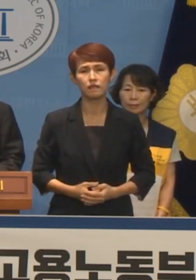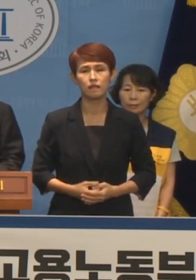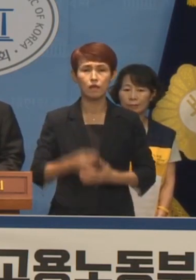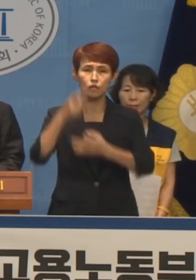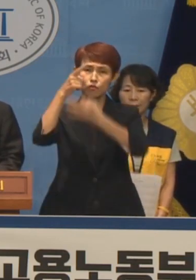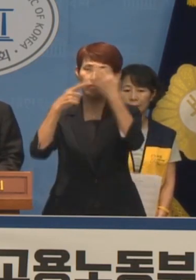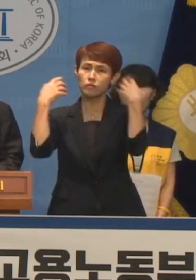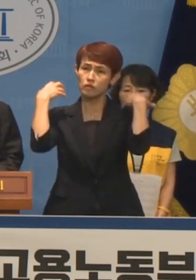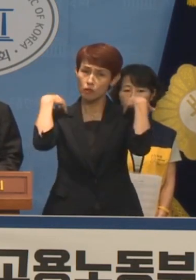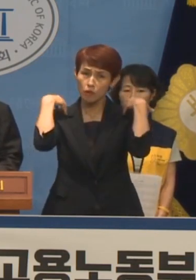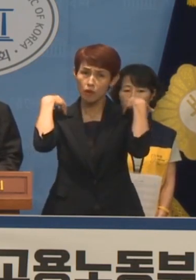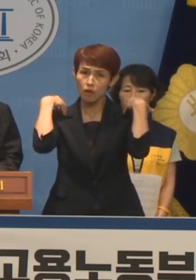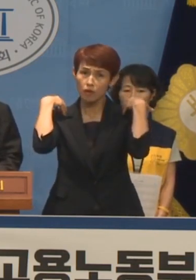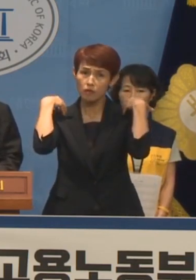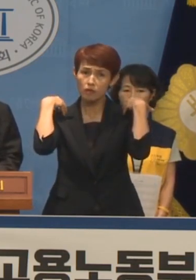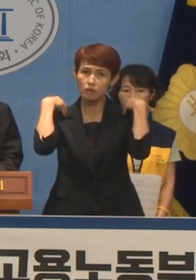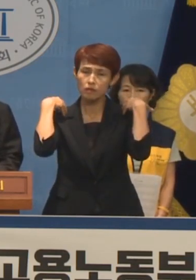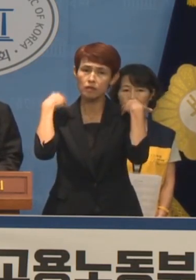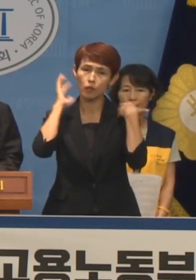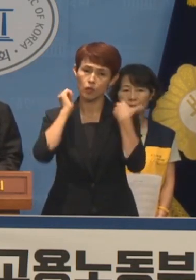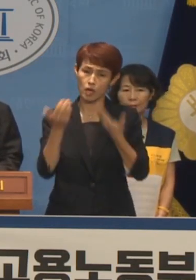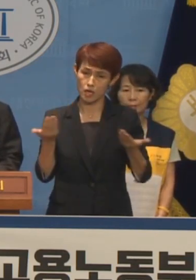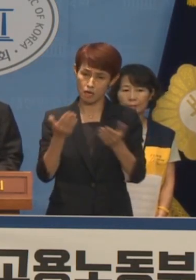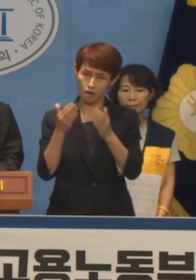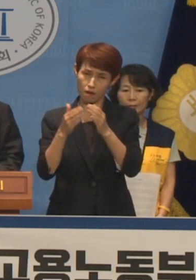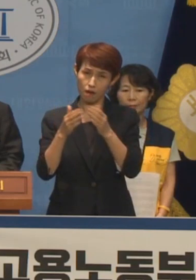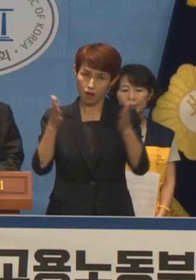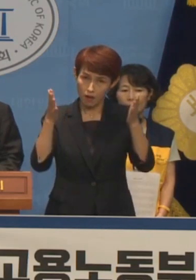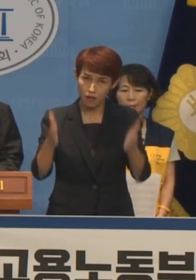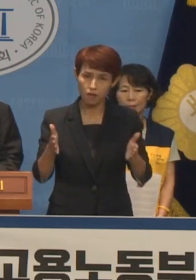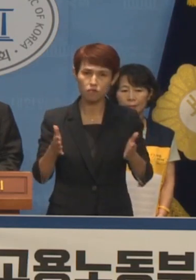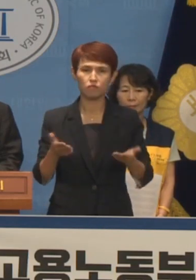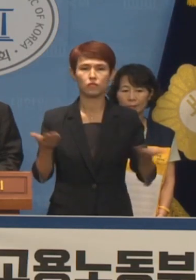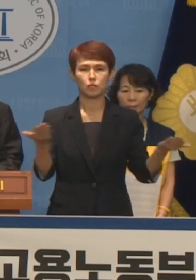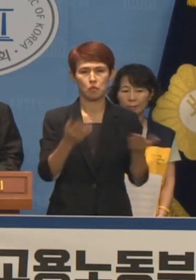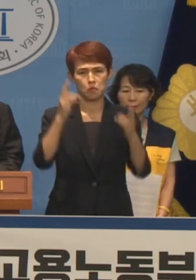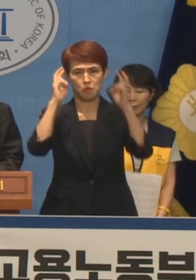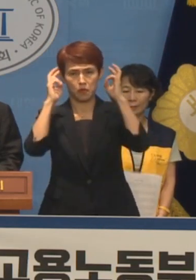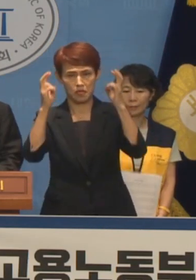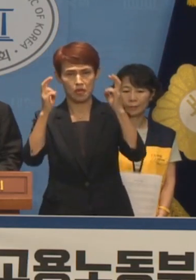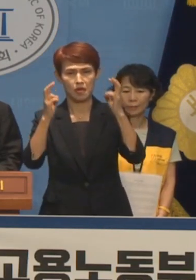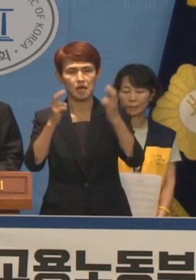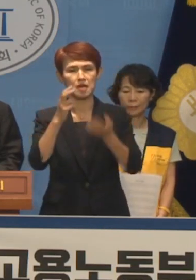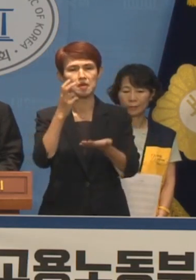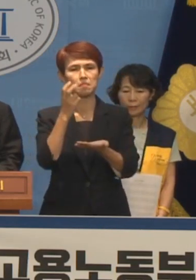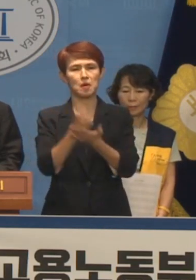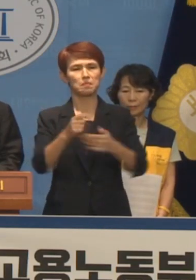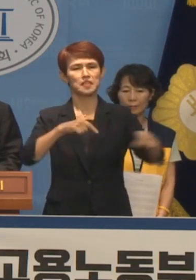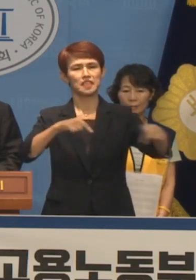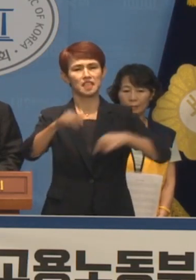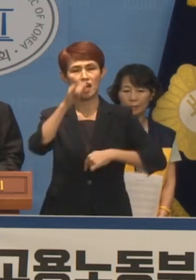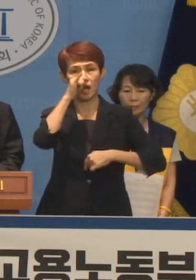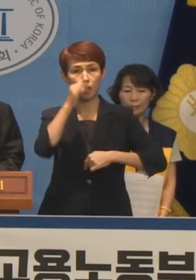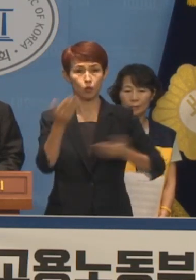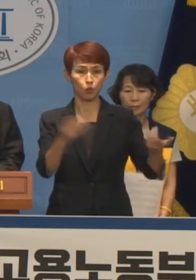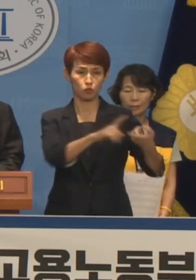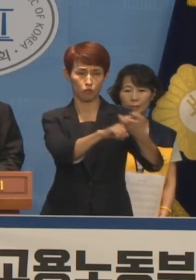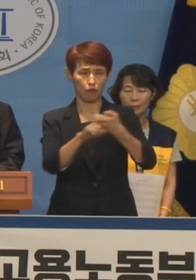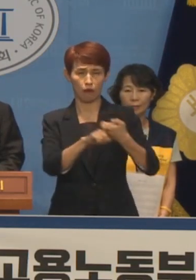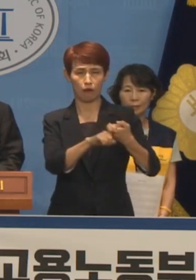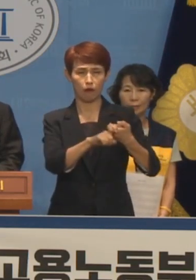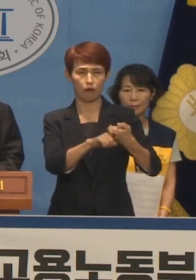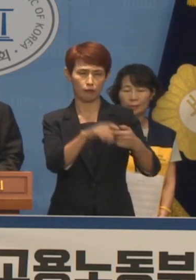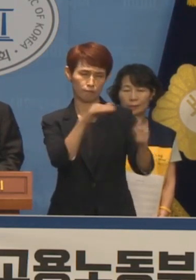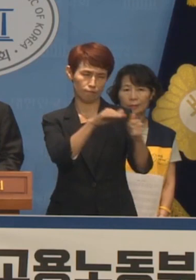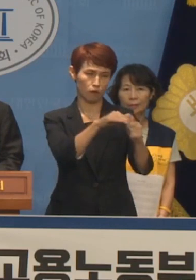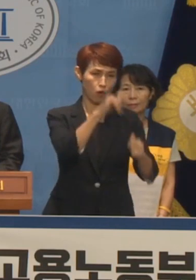윤석열 정권은 임기 내내 노사법치 운운하며 노동조합을 끈질기게 괴롭혔습니다. 노란봉투법마저